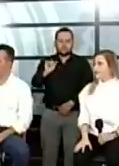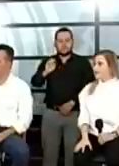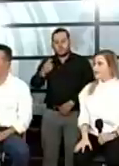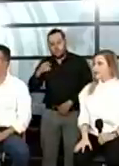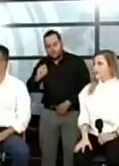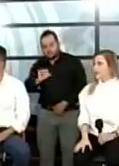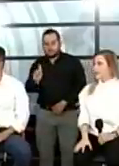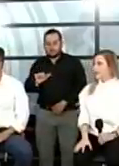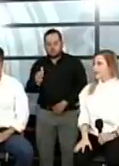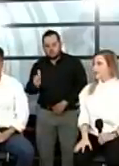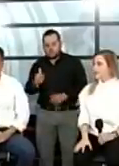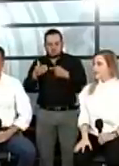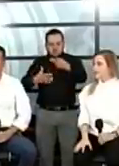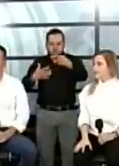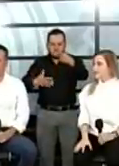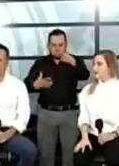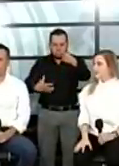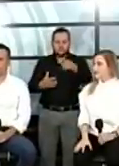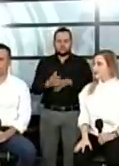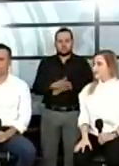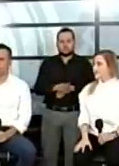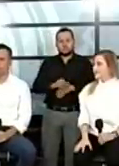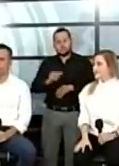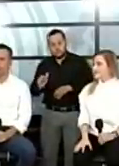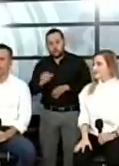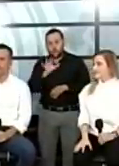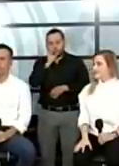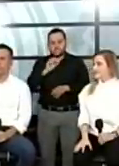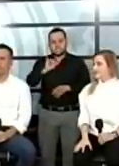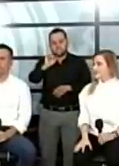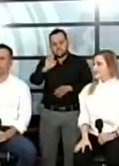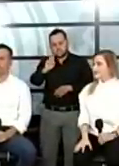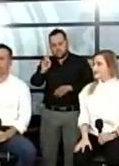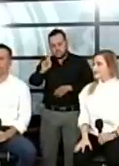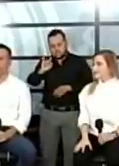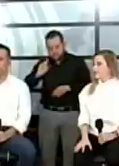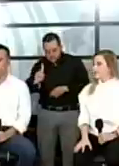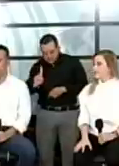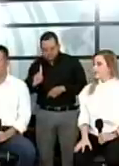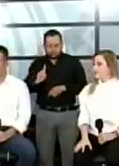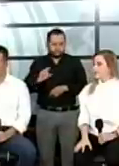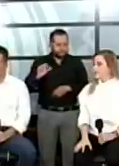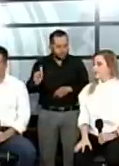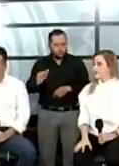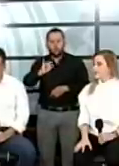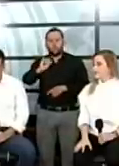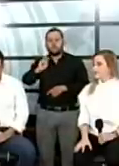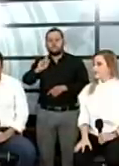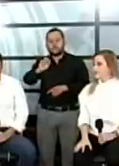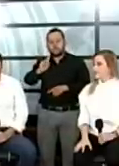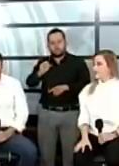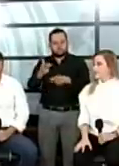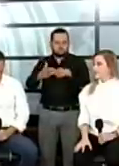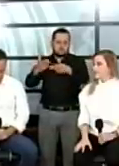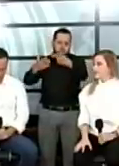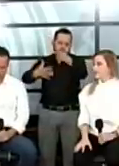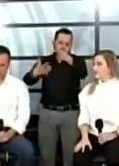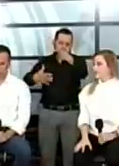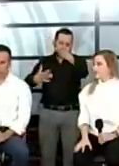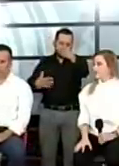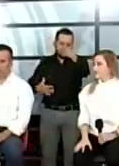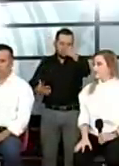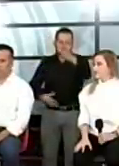Está Rubén. Yesil Rosso. Está Yesil. Eduardo Juan Cardona. Juan Fernando Restrepo también. Álvaro Arias. Álvaro